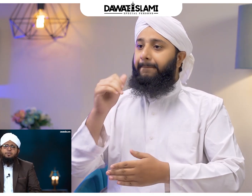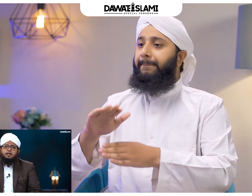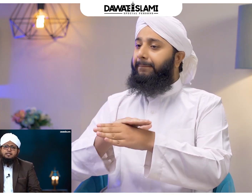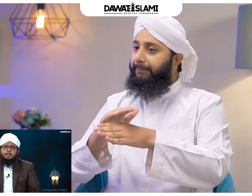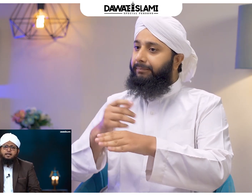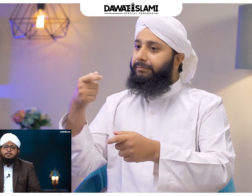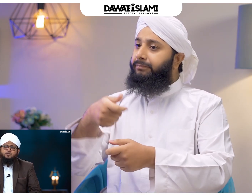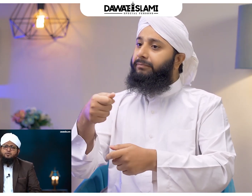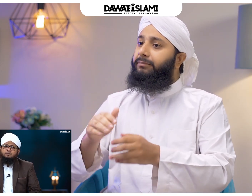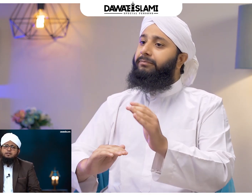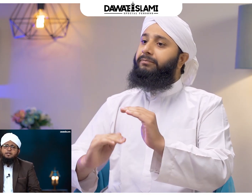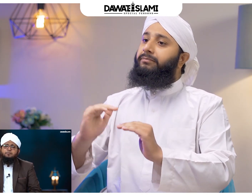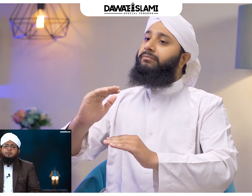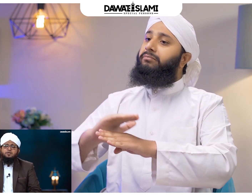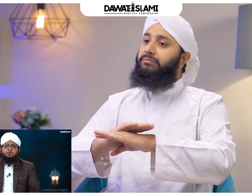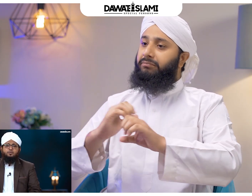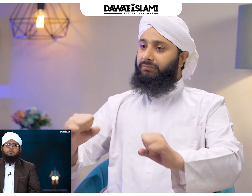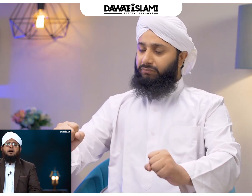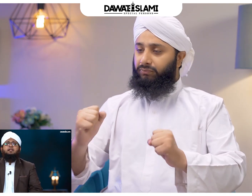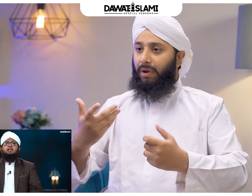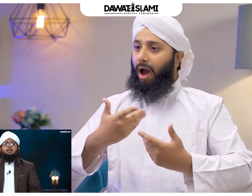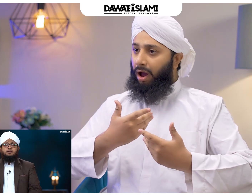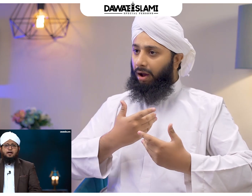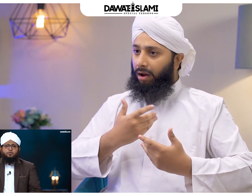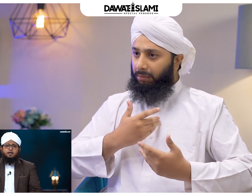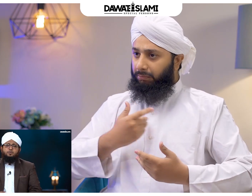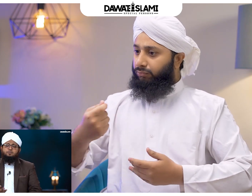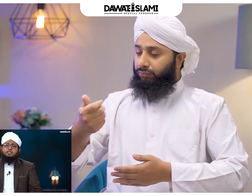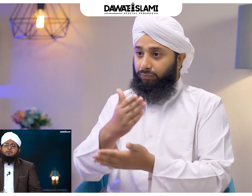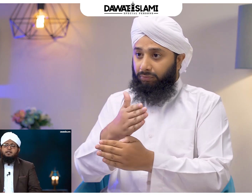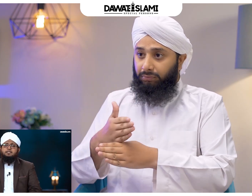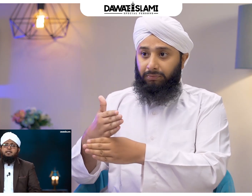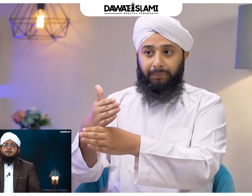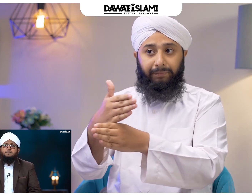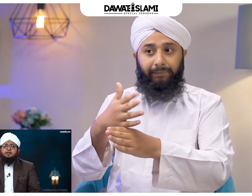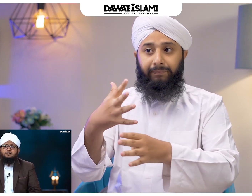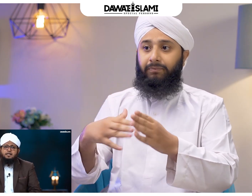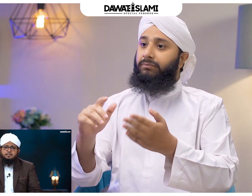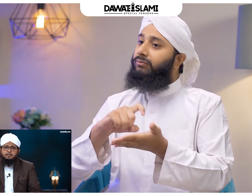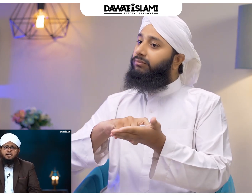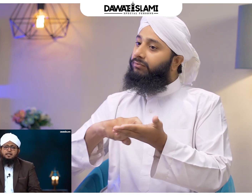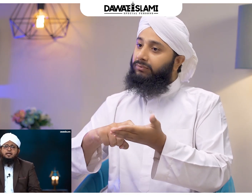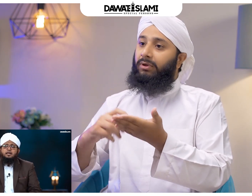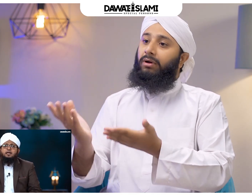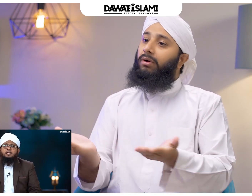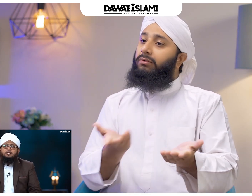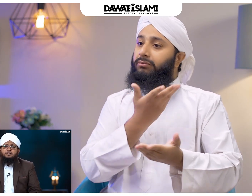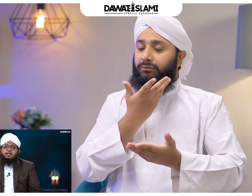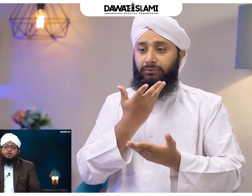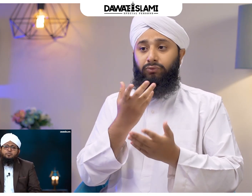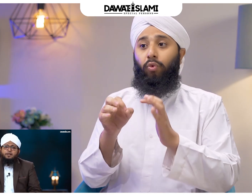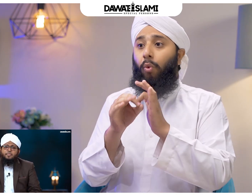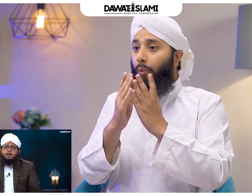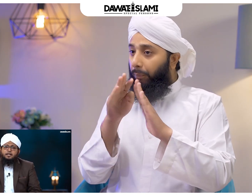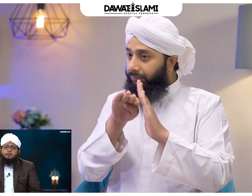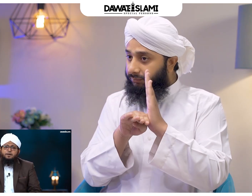बच्चों के ऊपर ख़र्च करेगा। ये उस सूरत में जबकि अपना बच्चों का कोई माल ना हो, वरना उसमें से भी ख़र्च किया जा सकता है। शरई